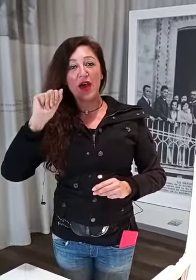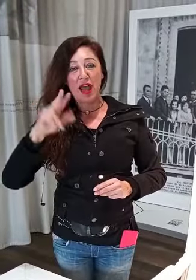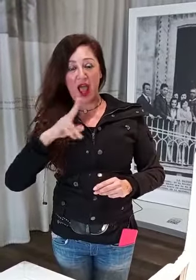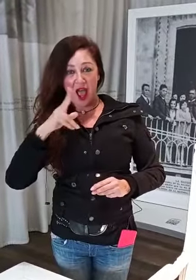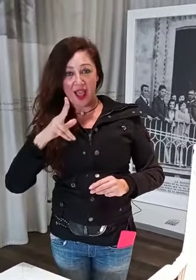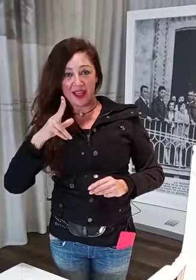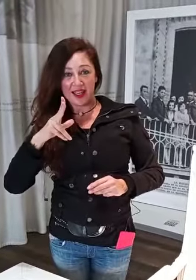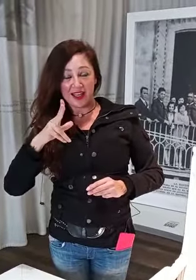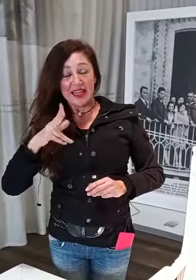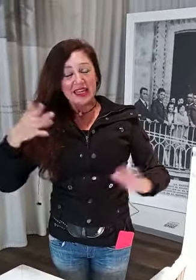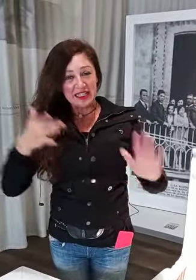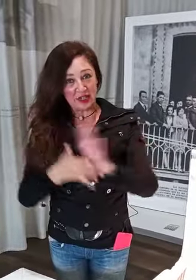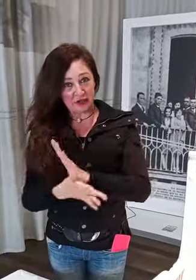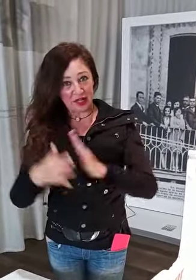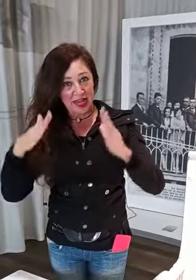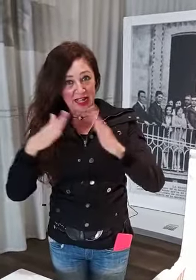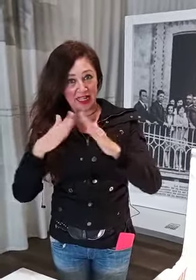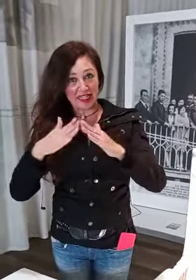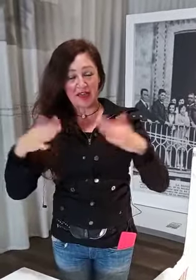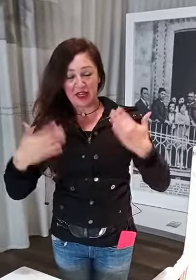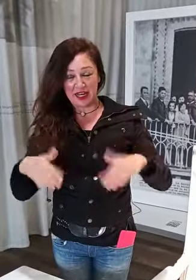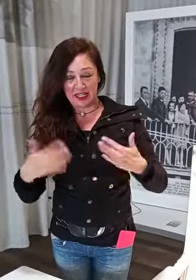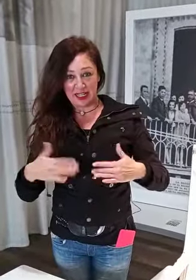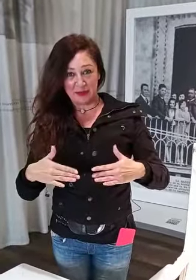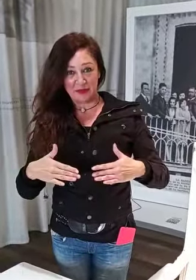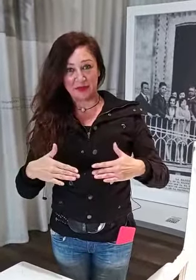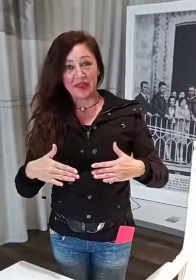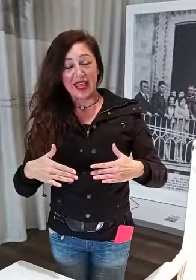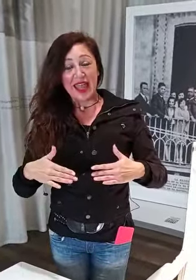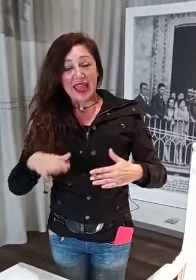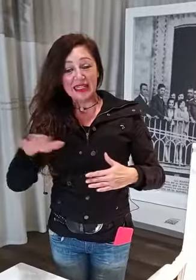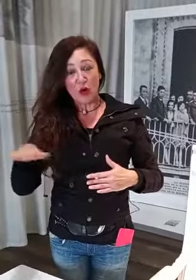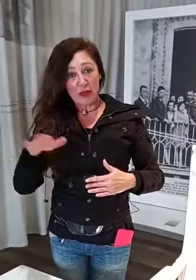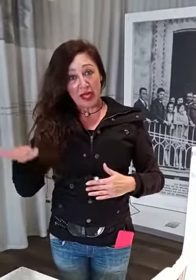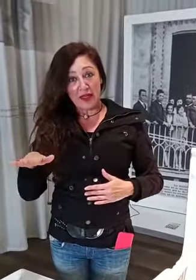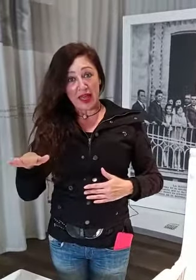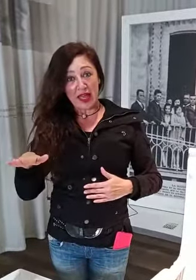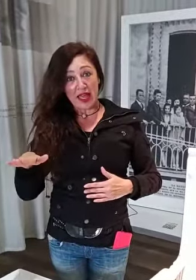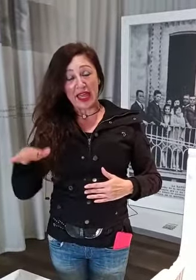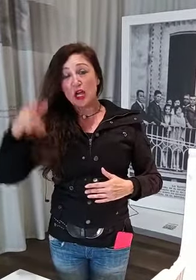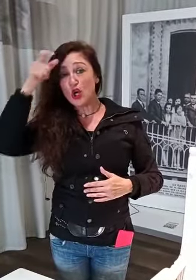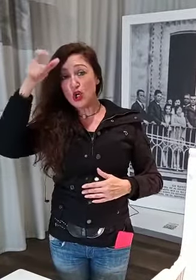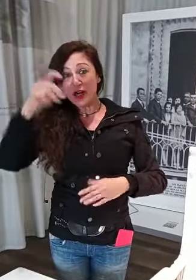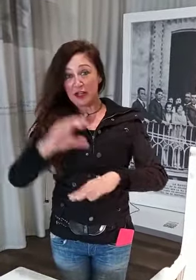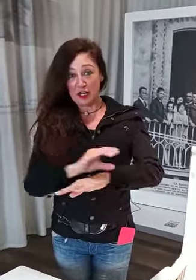al-Fara, que significa la casa de la alegría. Está ubicada en Coria del Río.